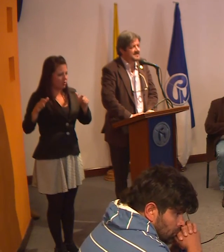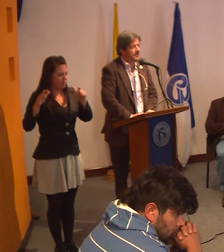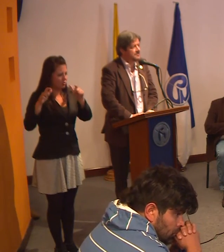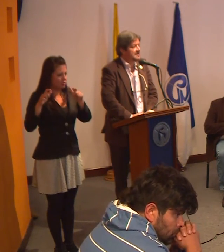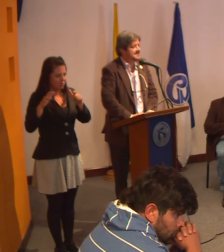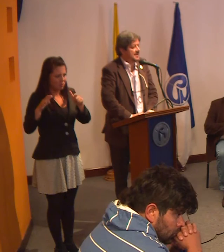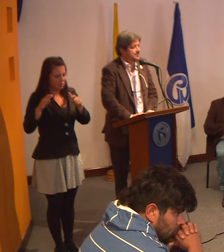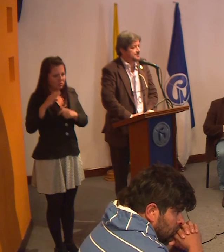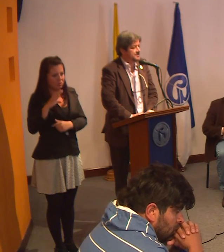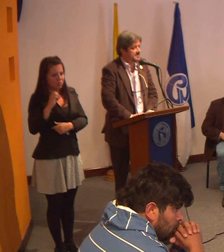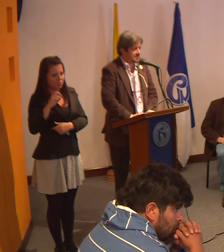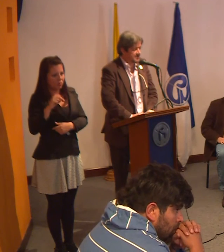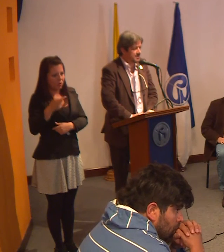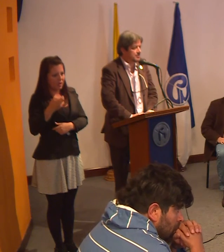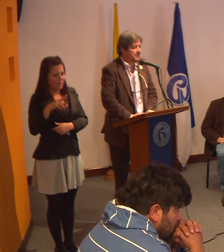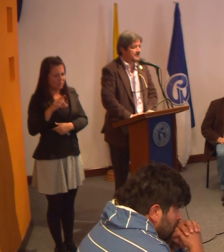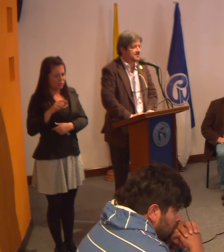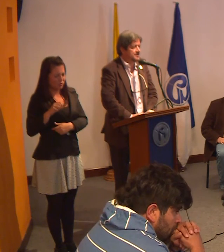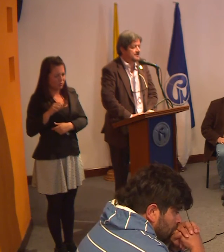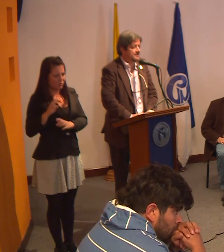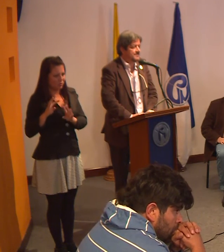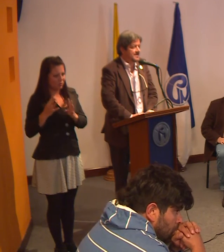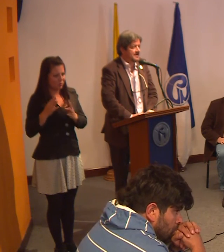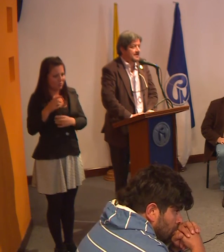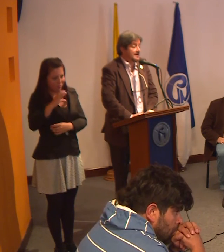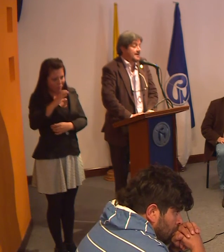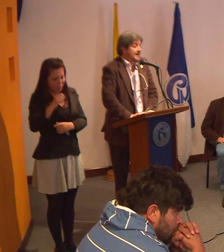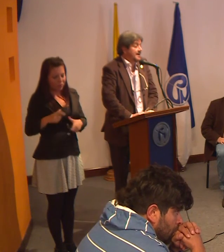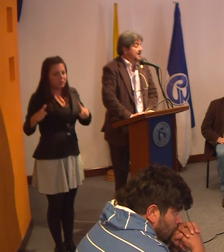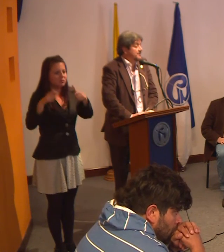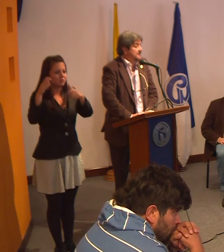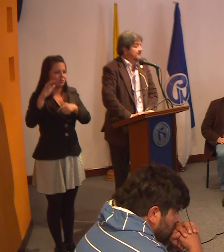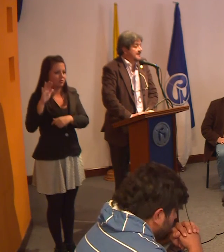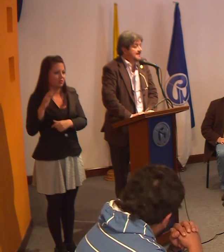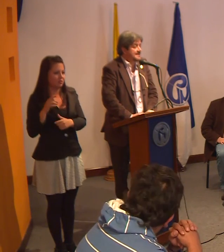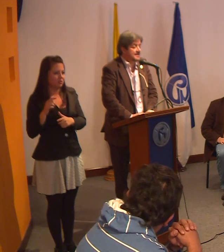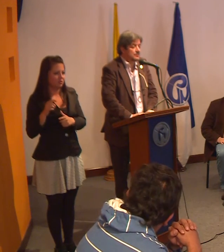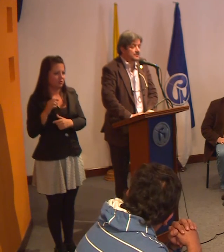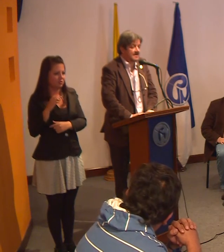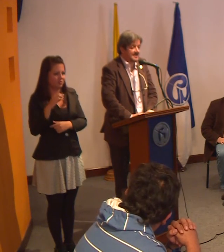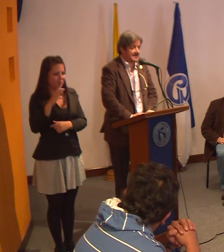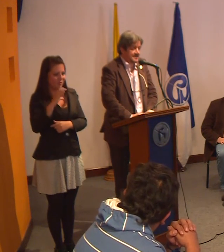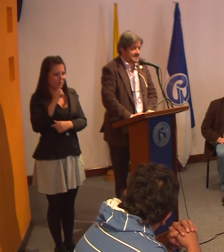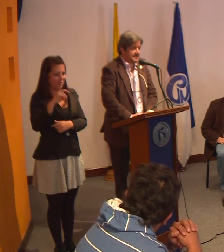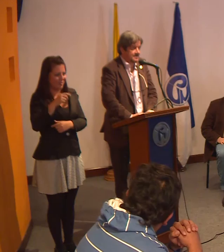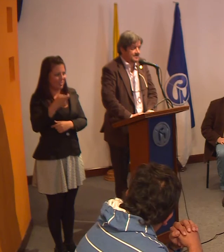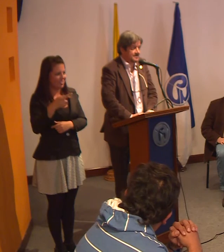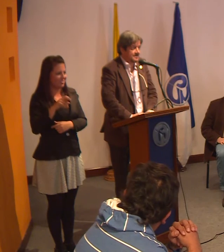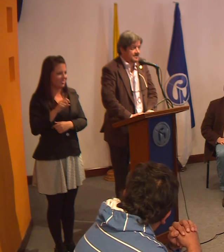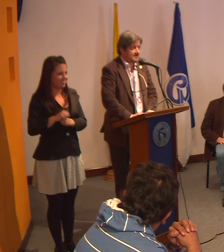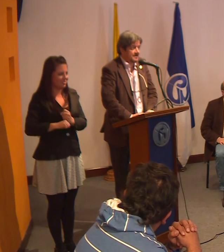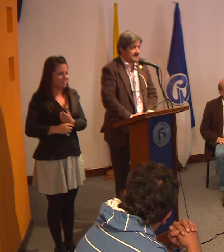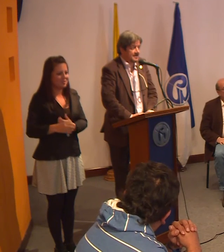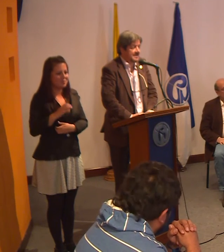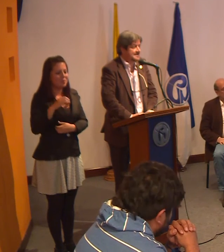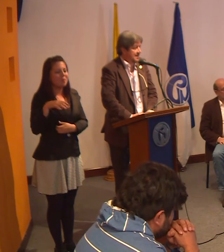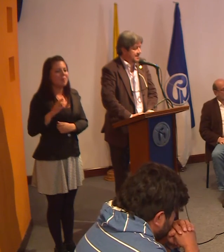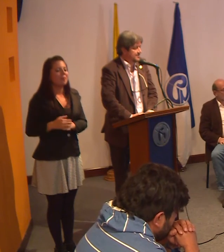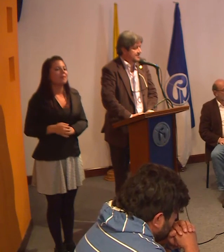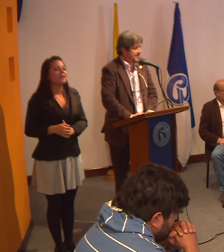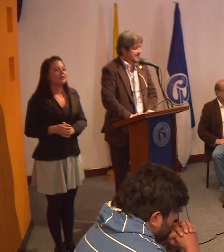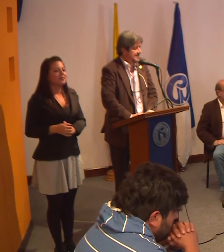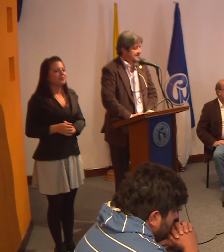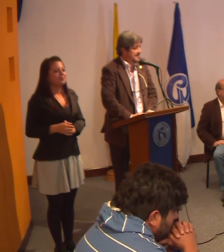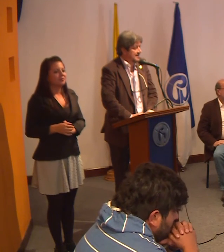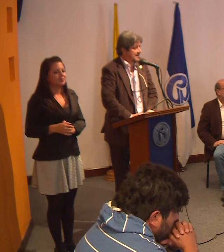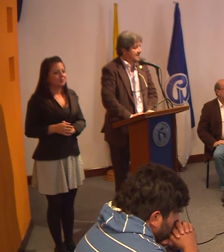Y pasaron 10 años después de su aprobación, en que por diferentes circunstancias, quizá